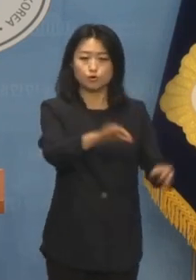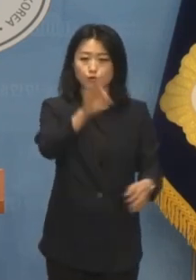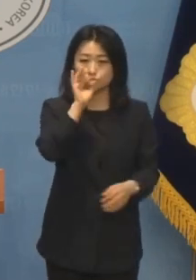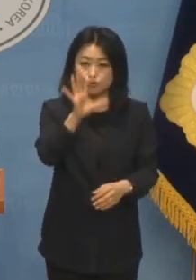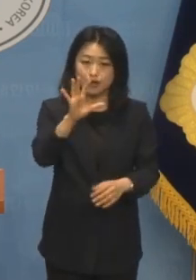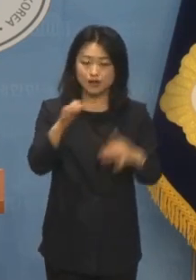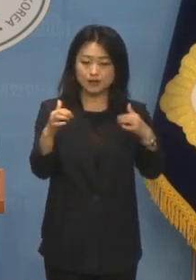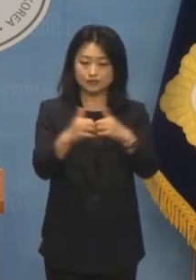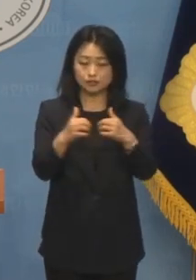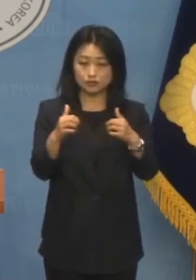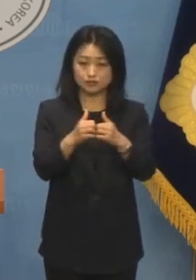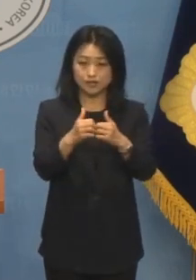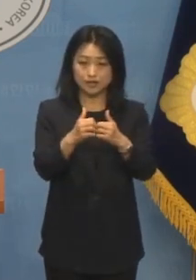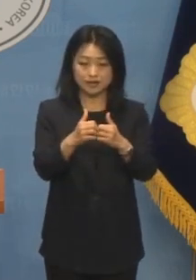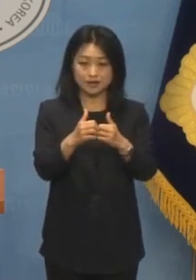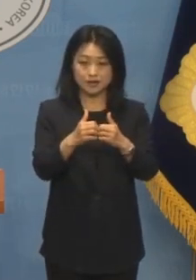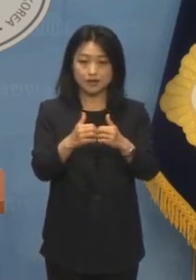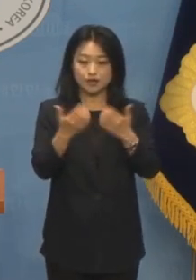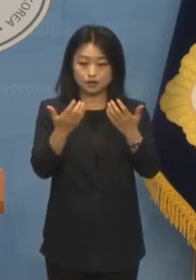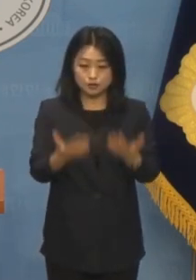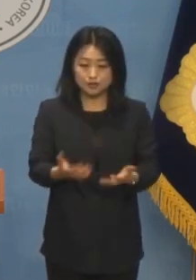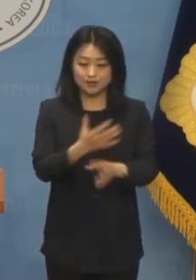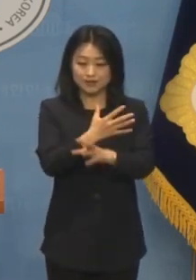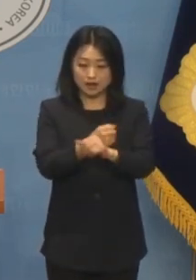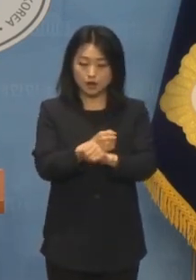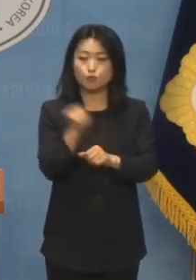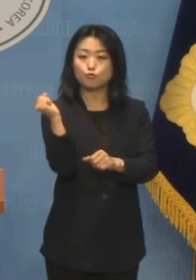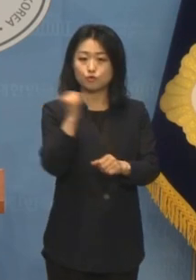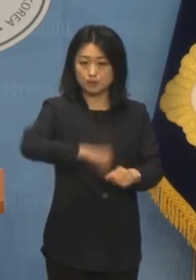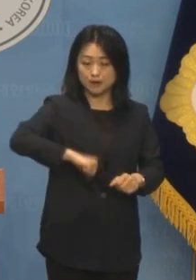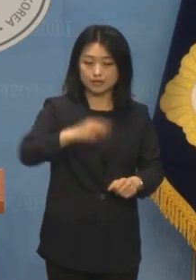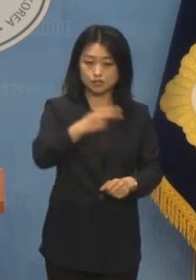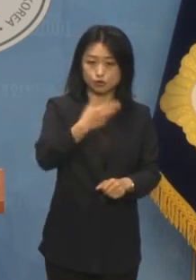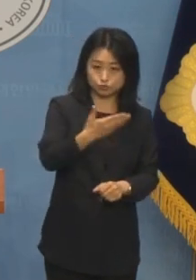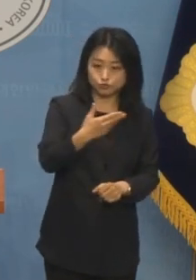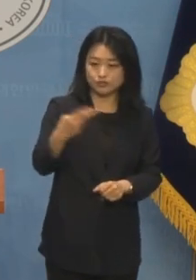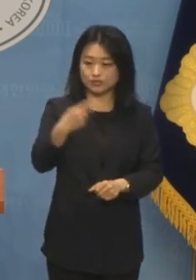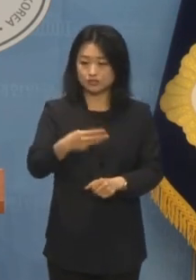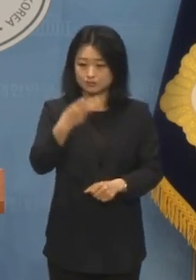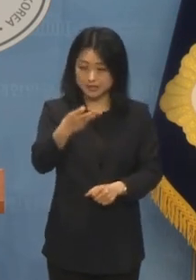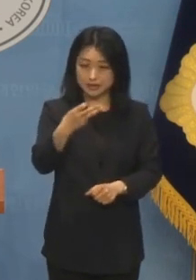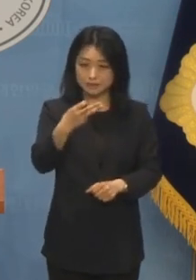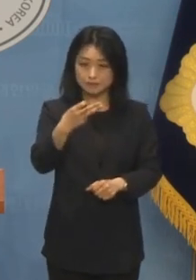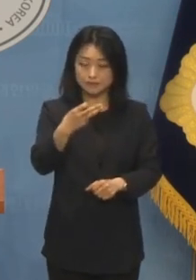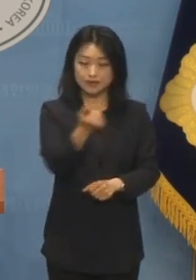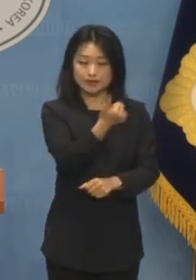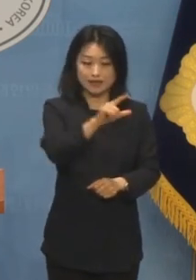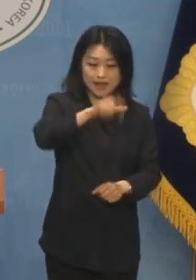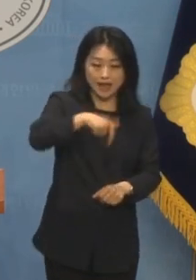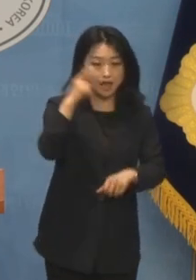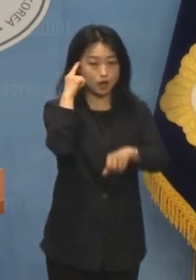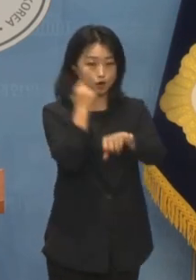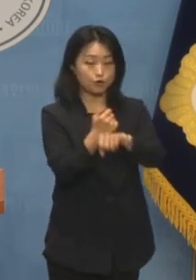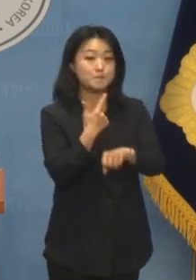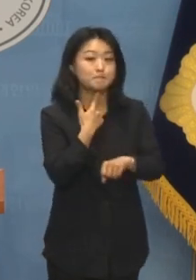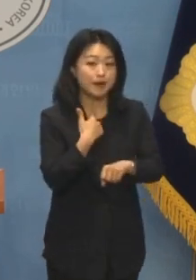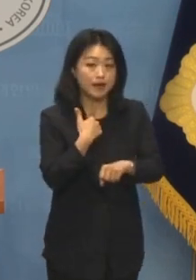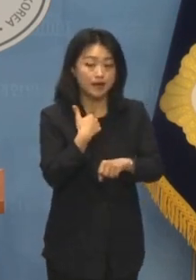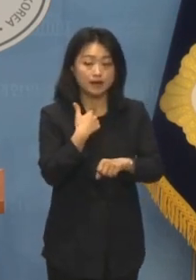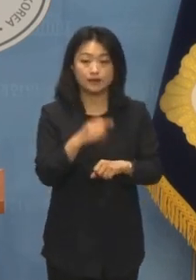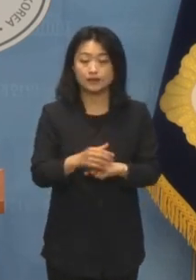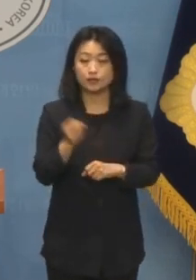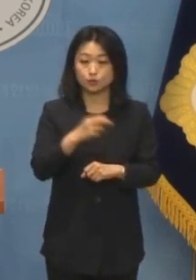정전협정 위반입니다. 과거 2009년과 2013년 2차, 3차 핵실험 직후 대남 사이버